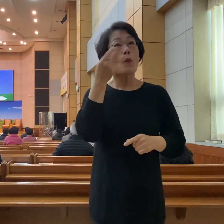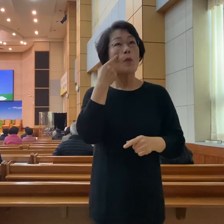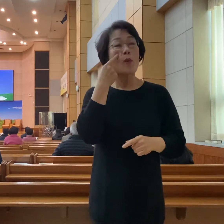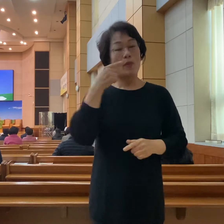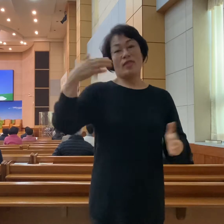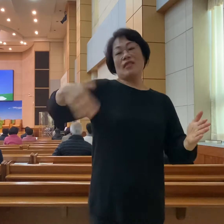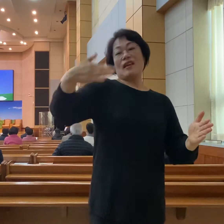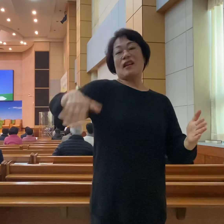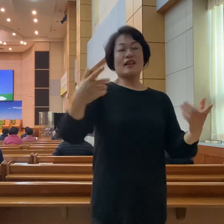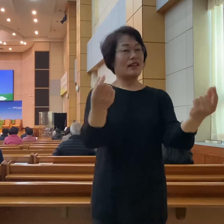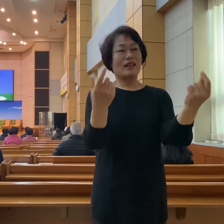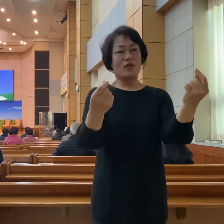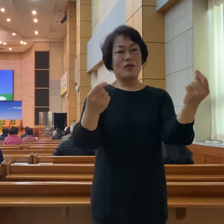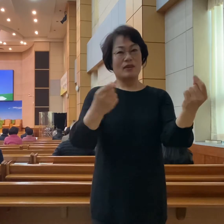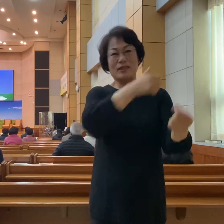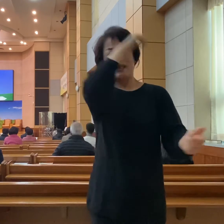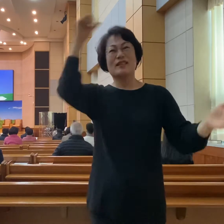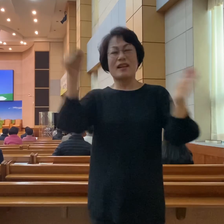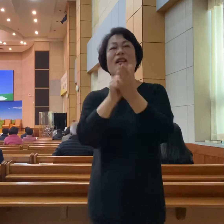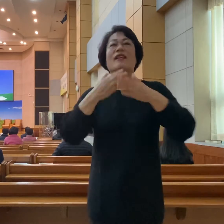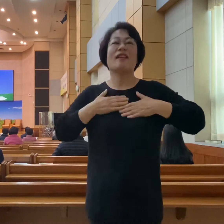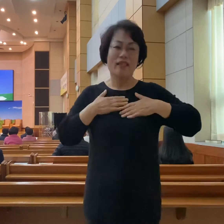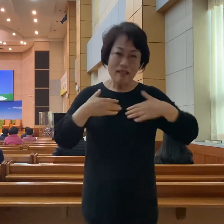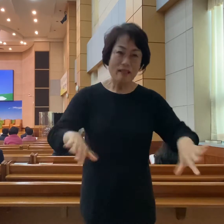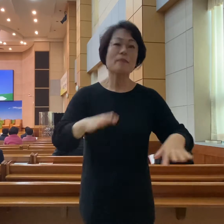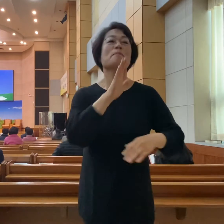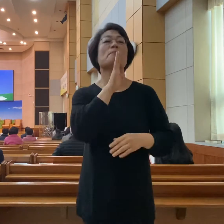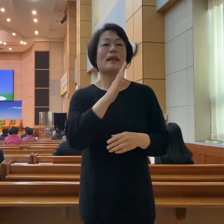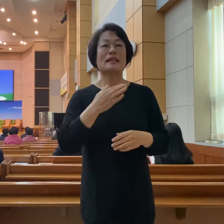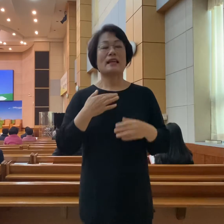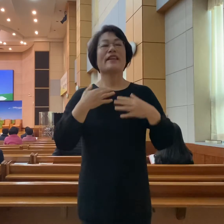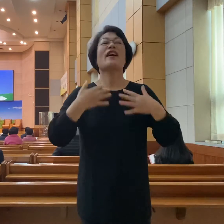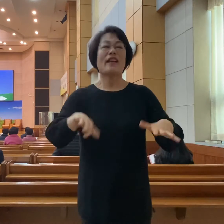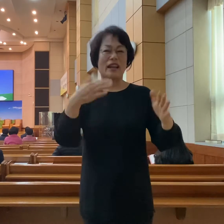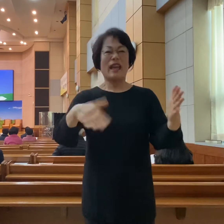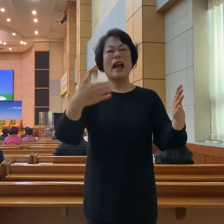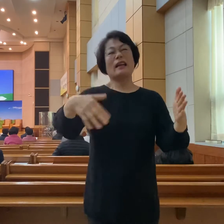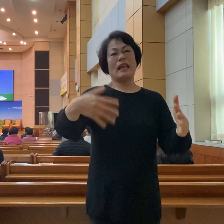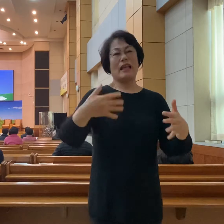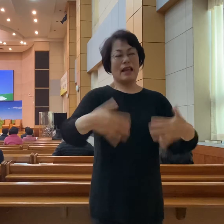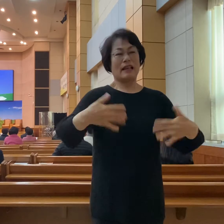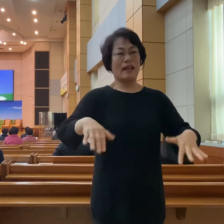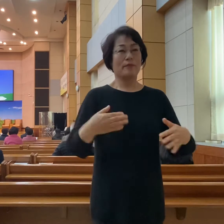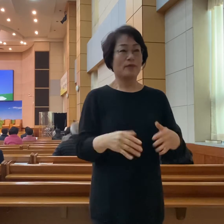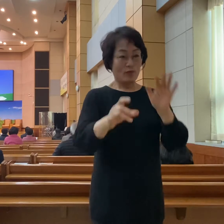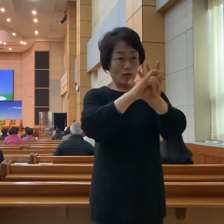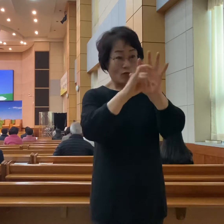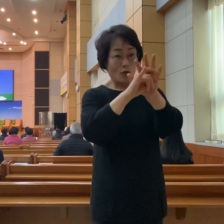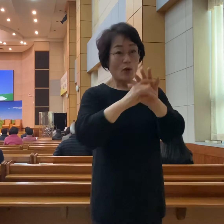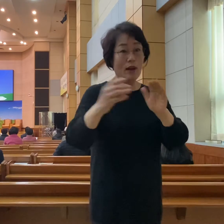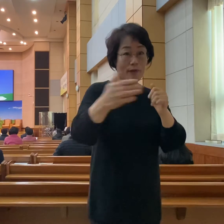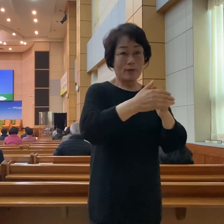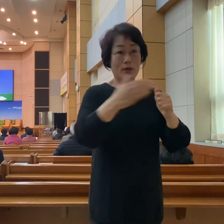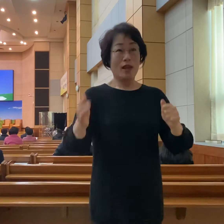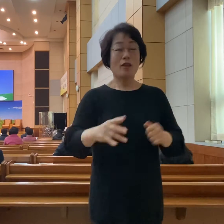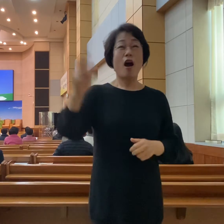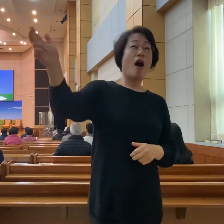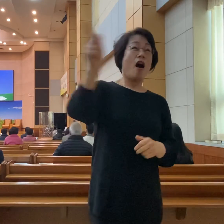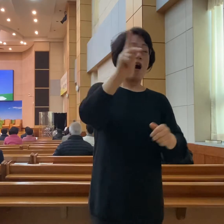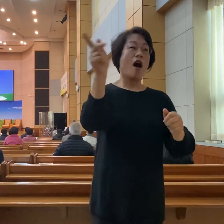것 같아도 인생이 참 연약한 거죠. 이 코로나, 이 전국 가운데에서 전